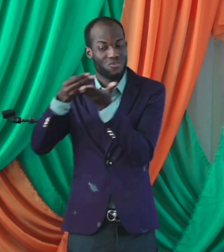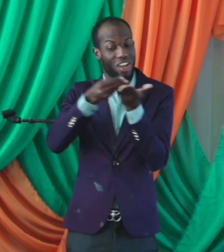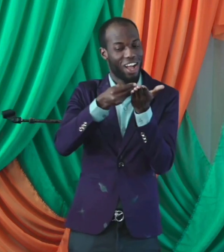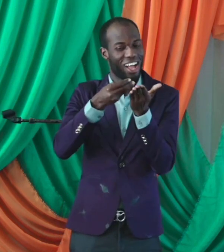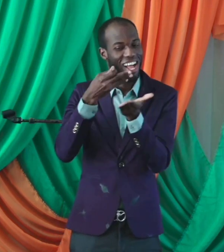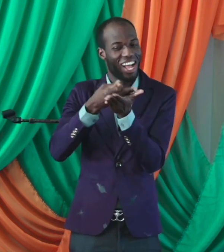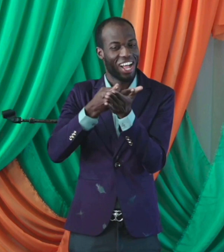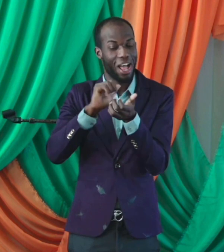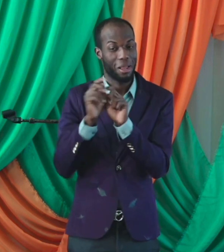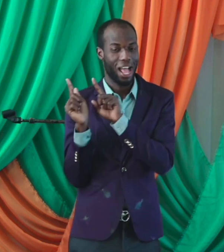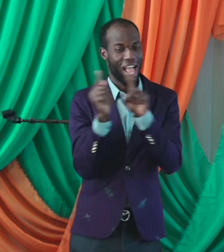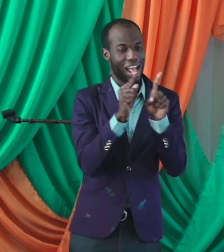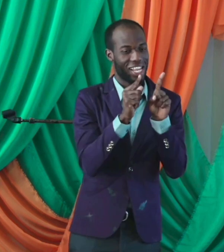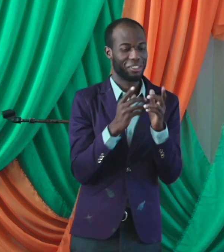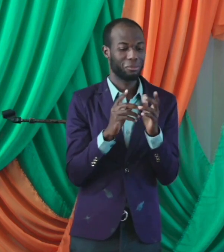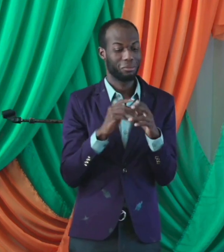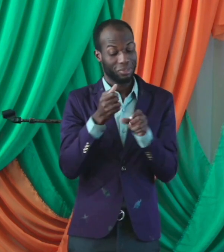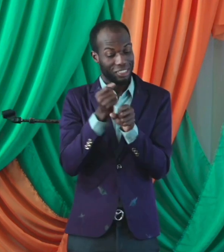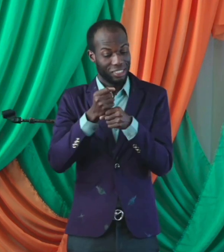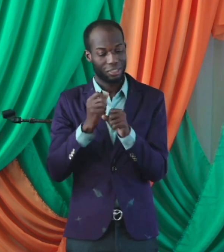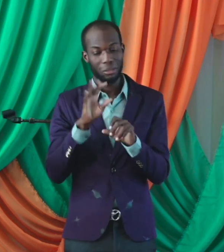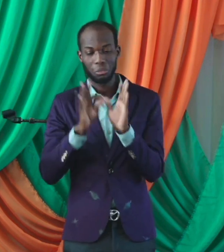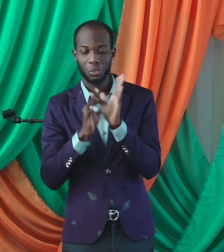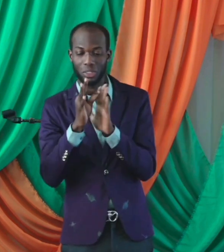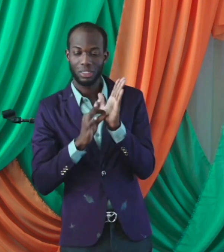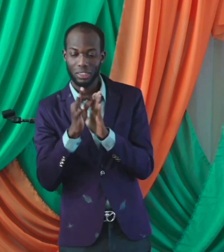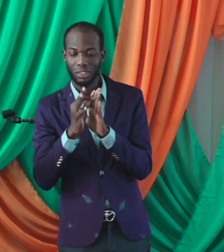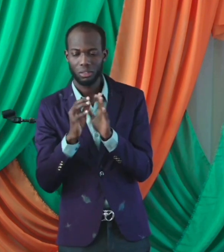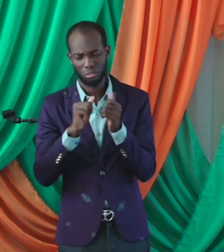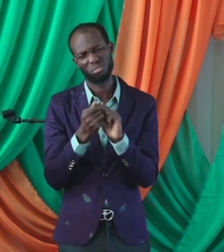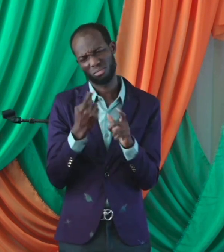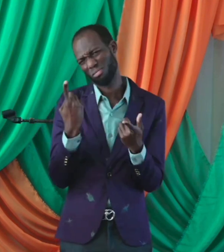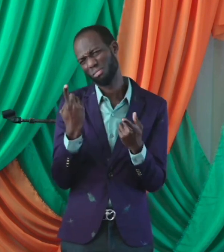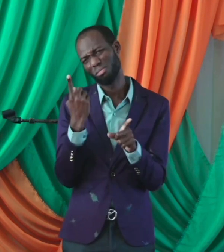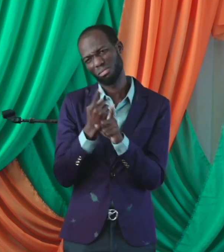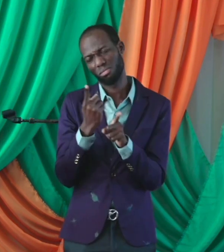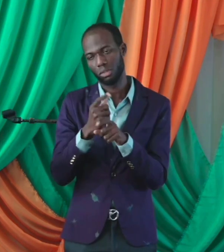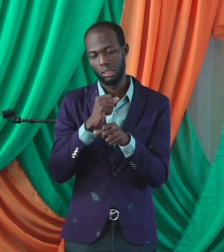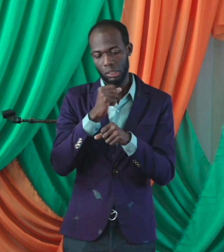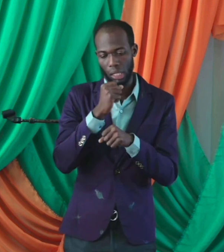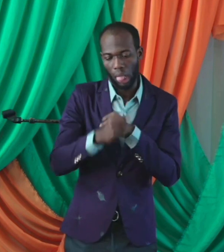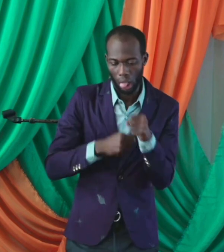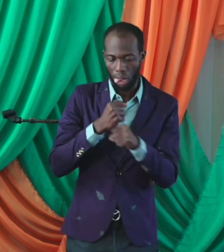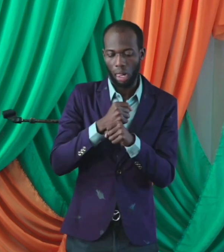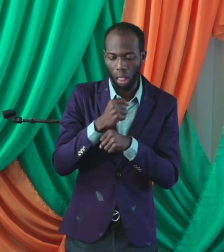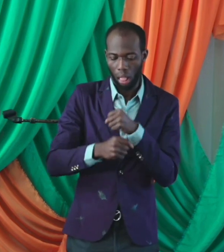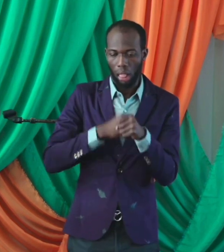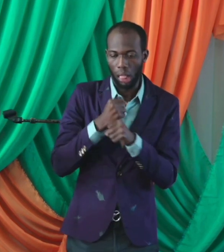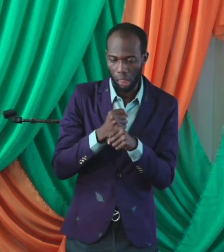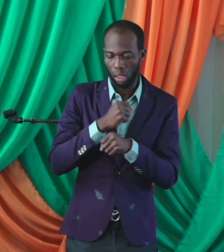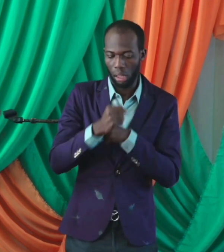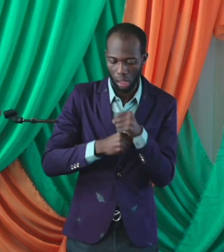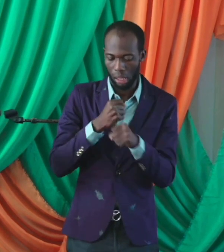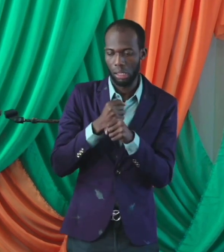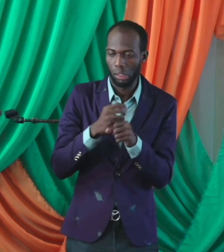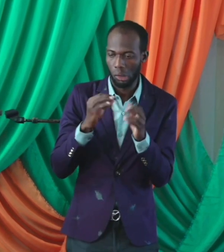petit financement pour le compter mais compter bagage sauté de faire partie de ordinaire la vie chaque année on compte régulièrement ça me gain